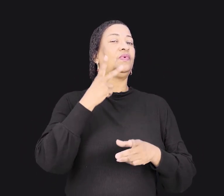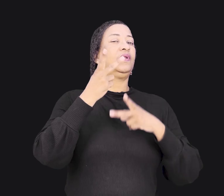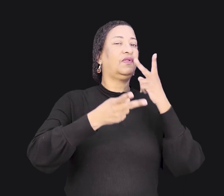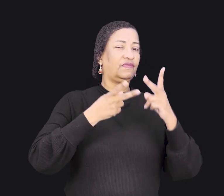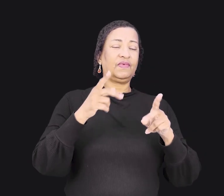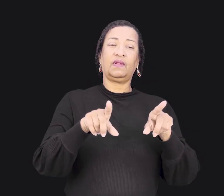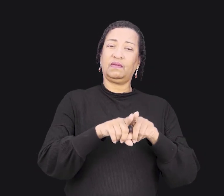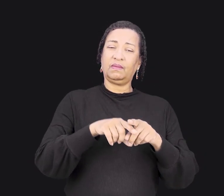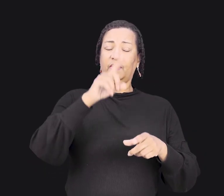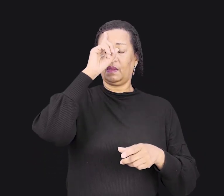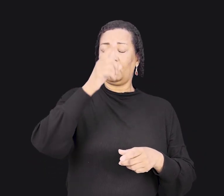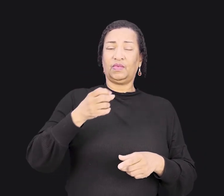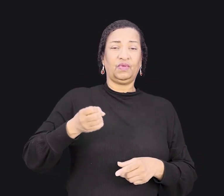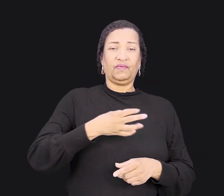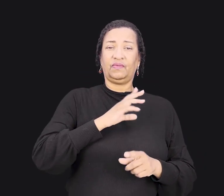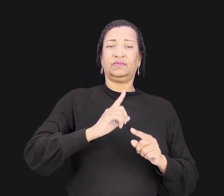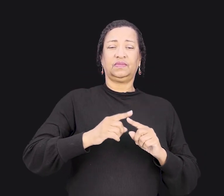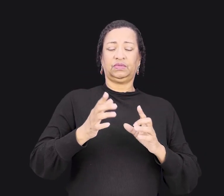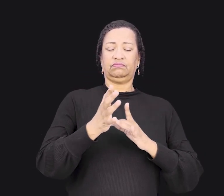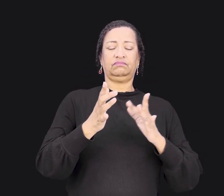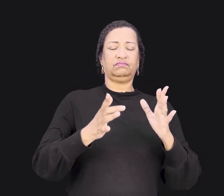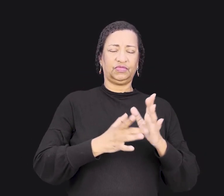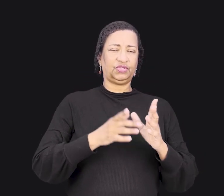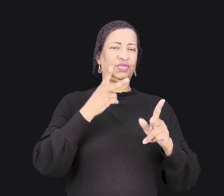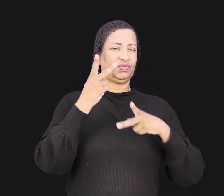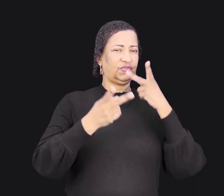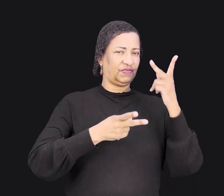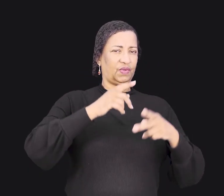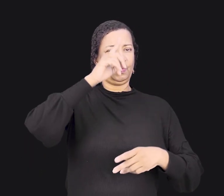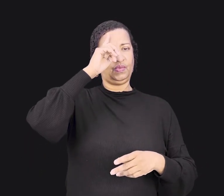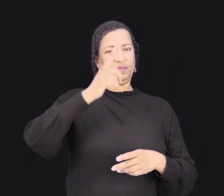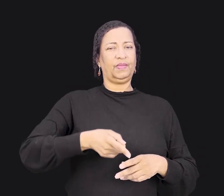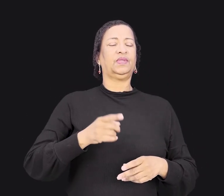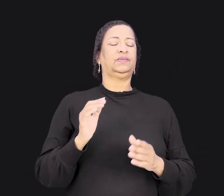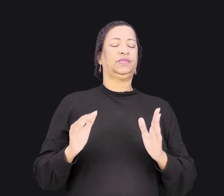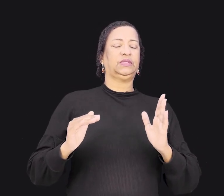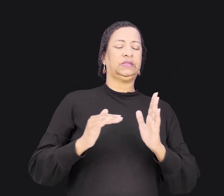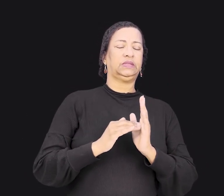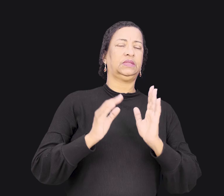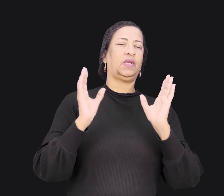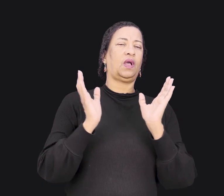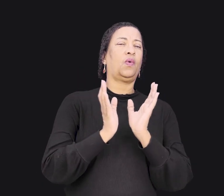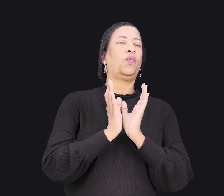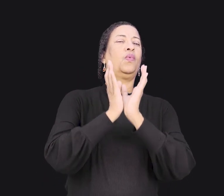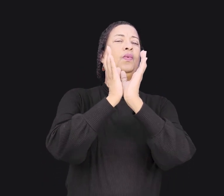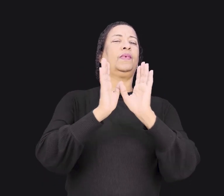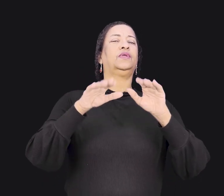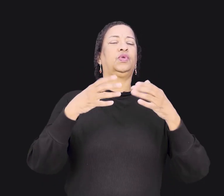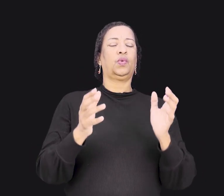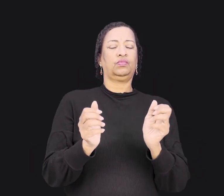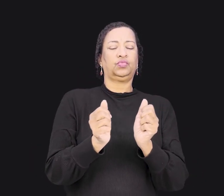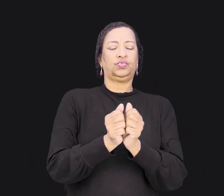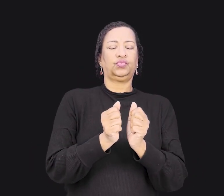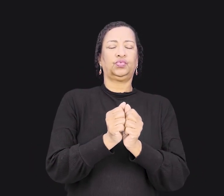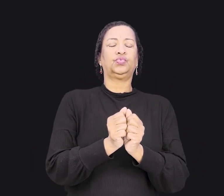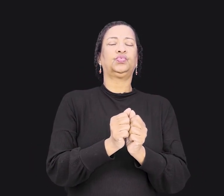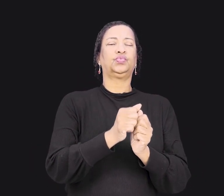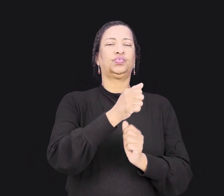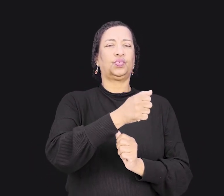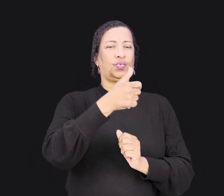novo. Porque foi assim que Jesus se referiu ao mandamento por ocasião da última ceia, quando se recolheu com os 12 para a última ceia, depois de